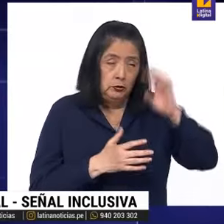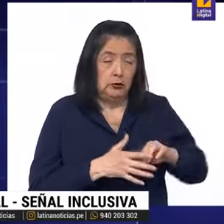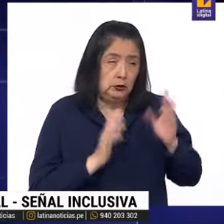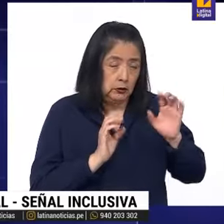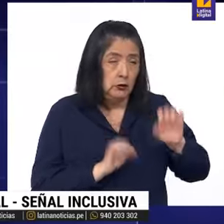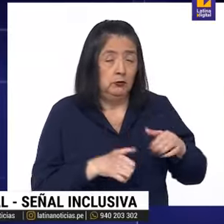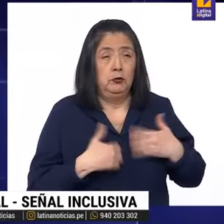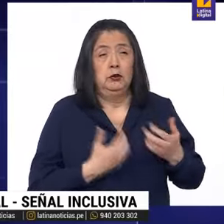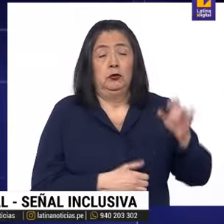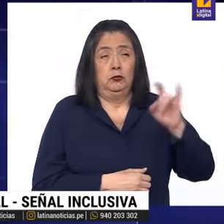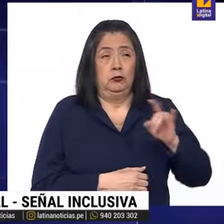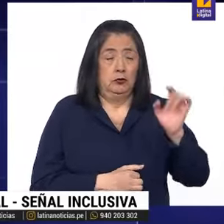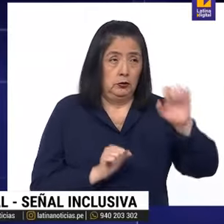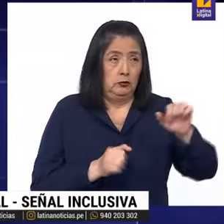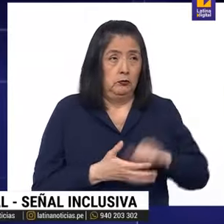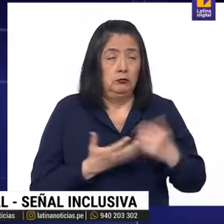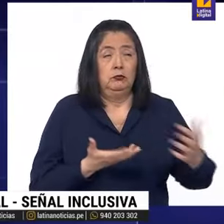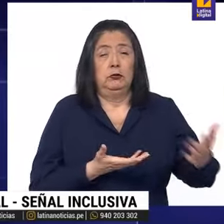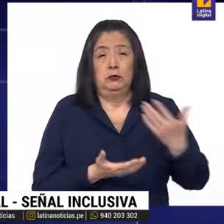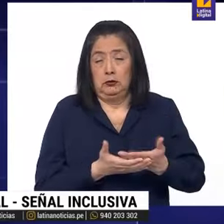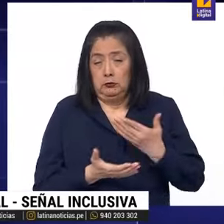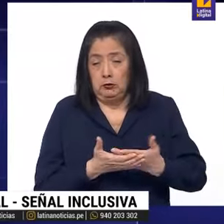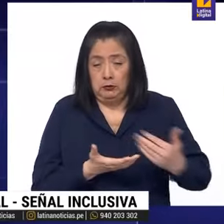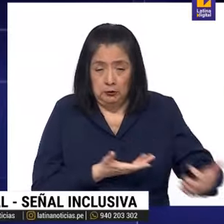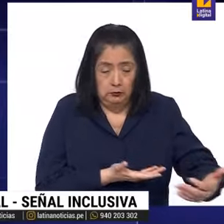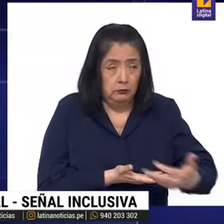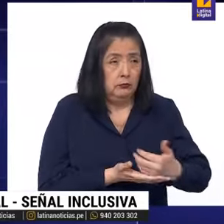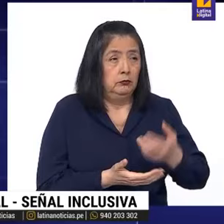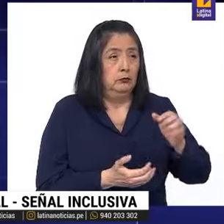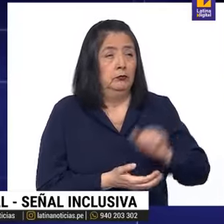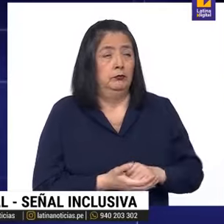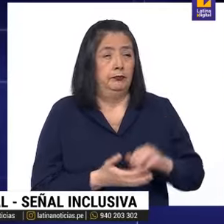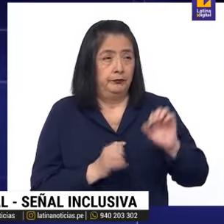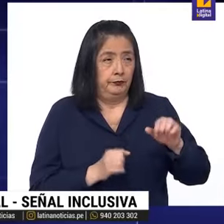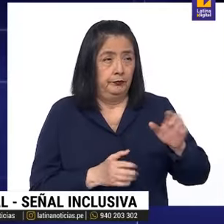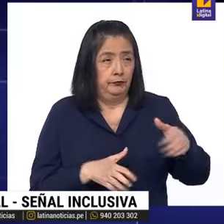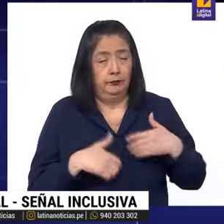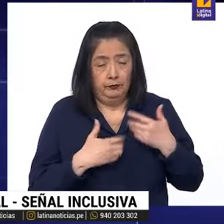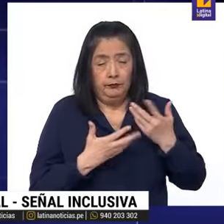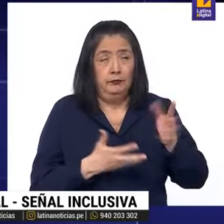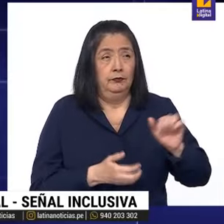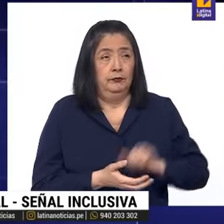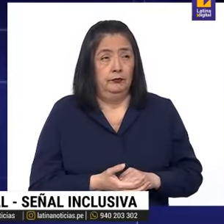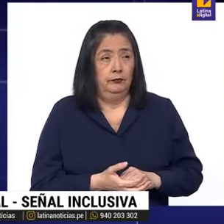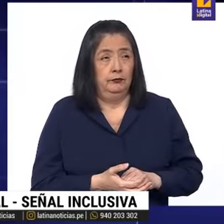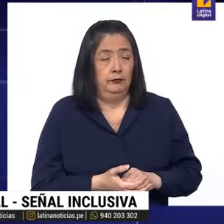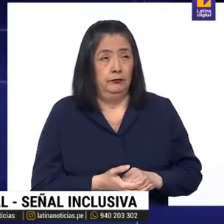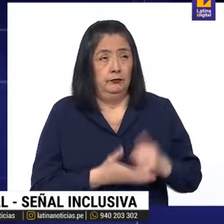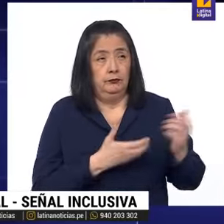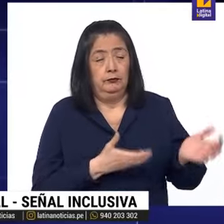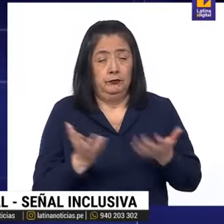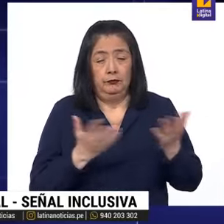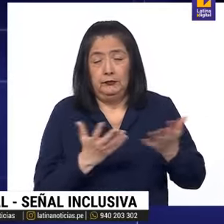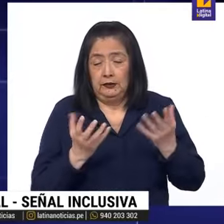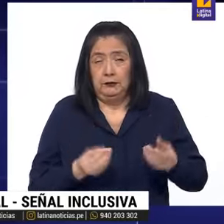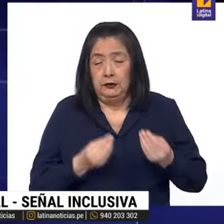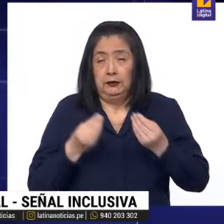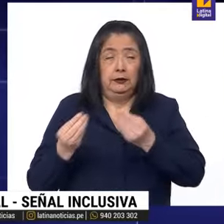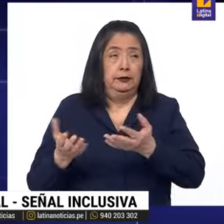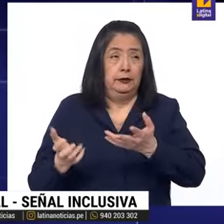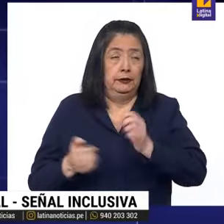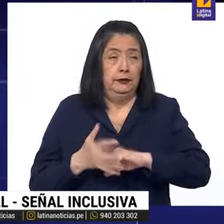DIRINCRI pueda ser utilizado para recopilar evidencia y poder llevarlas y